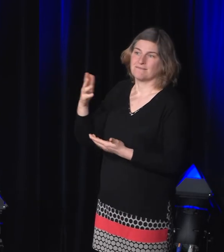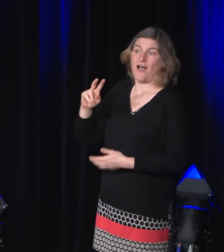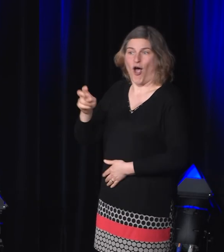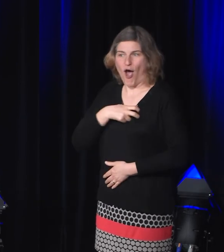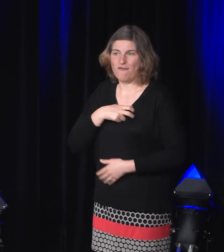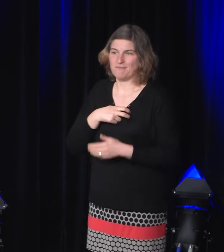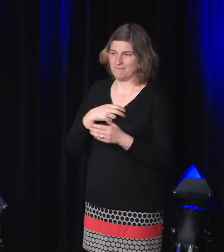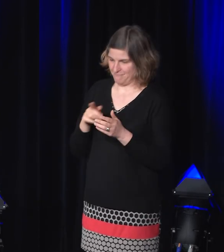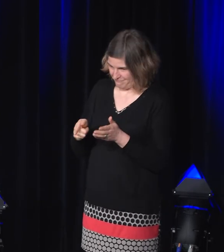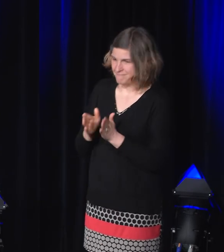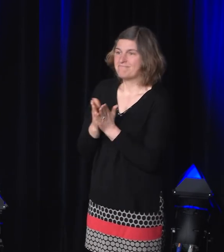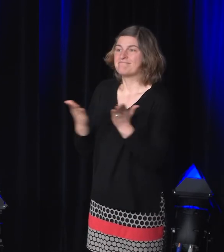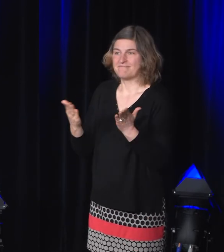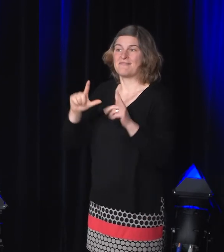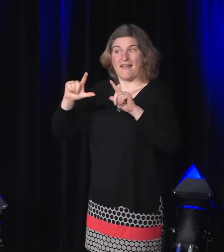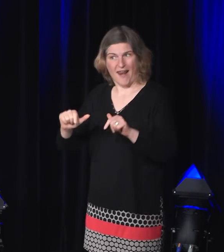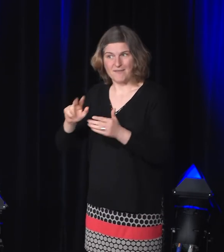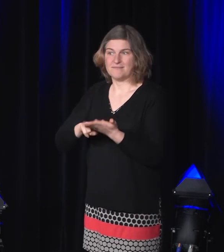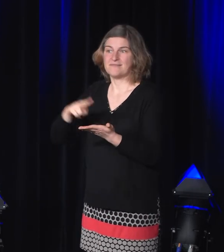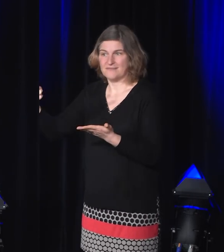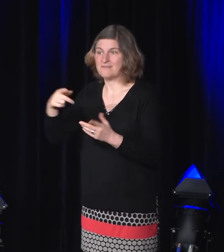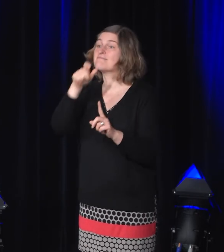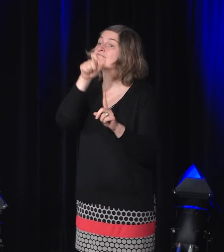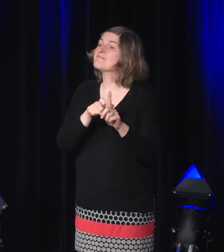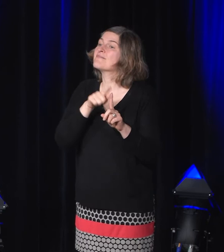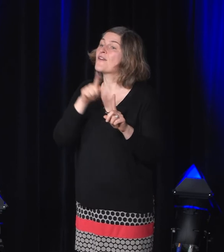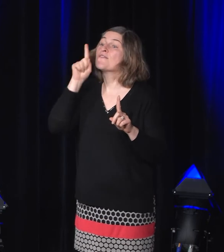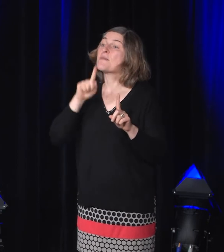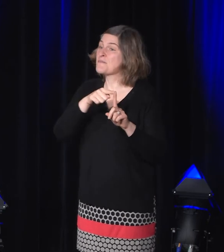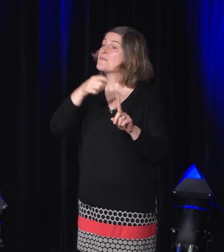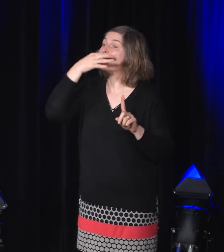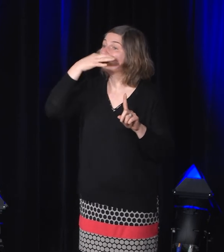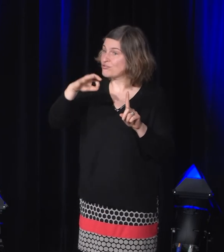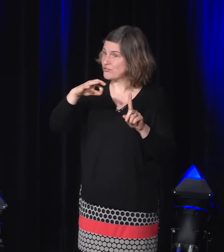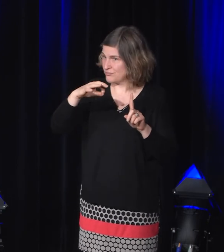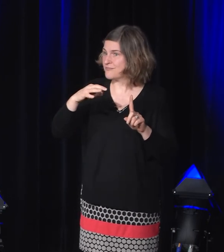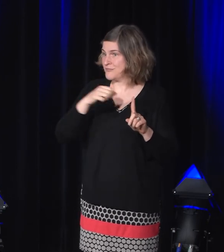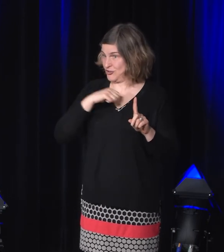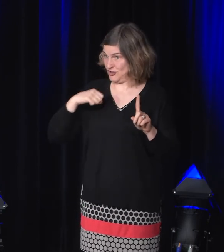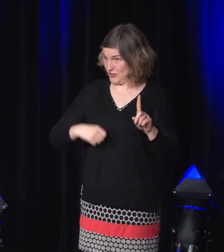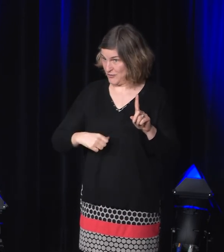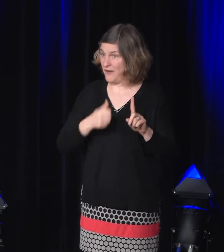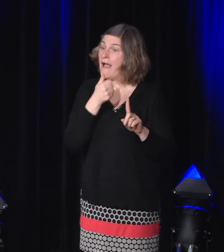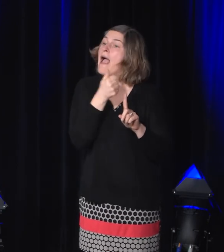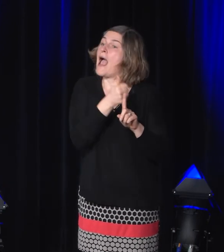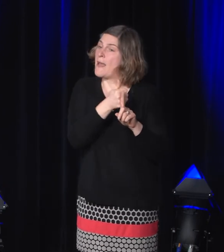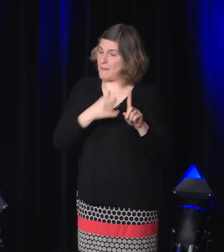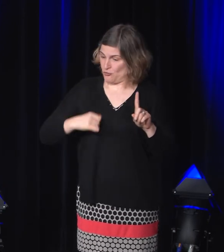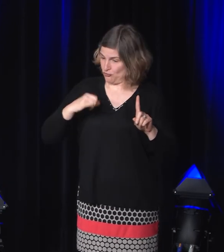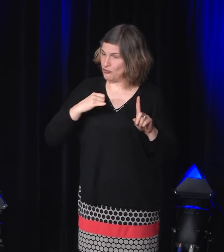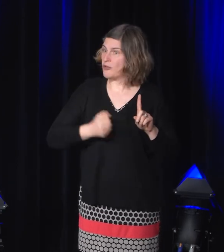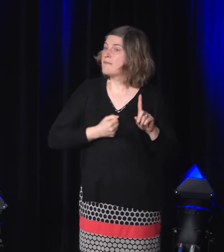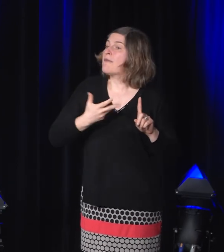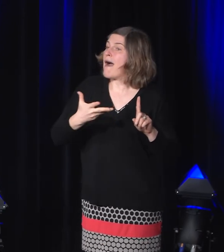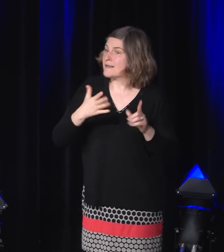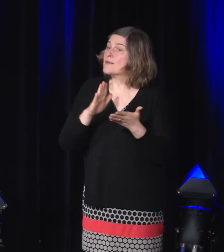revue Muscles. Et Binjie Luan, pour l'histoire, c'est une jeune artiste poète